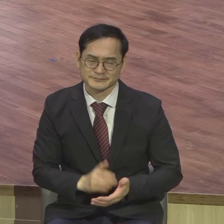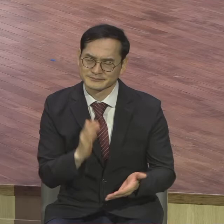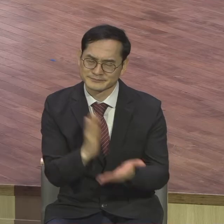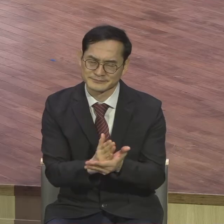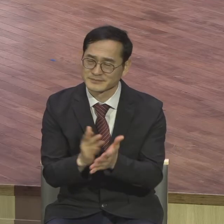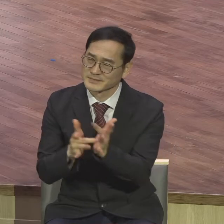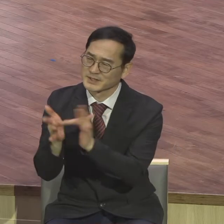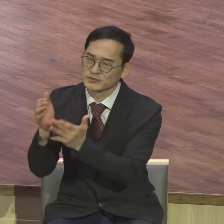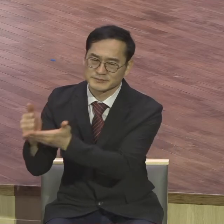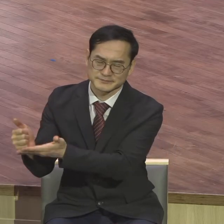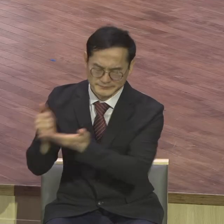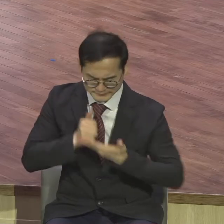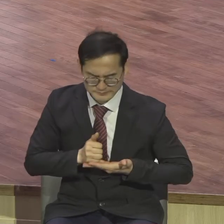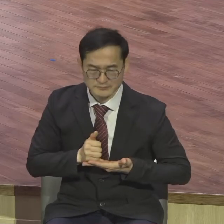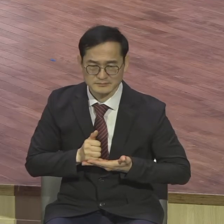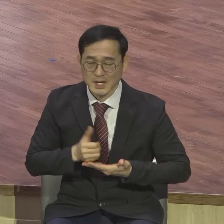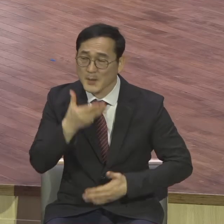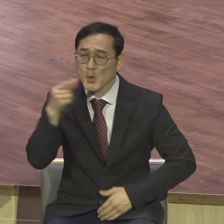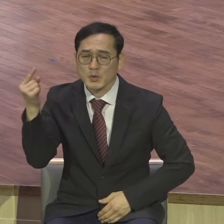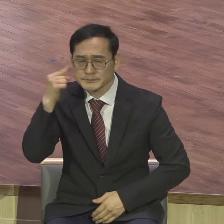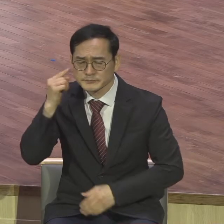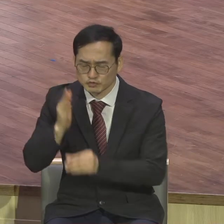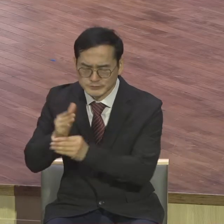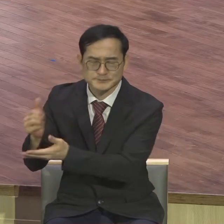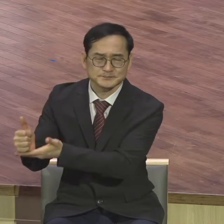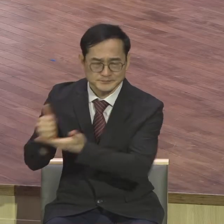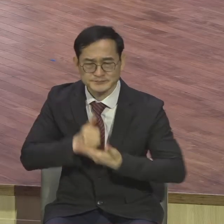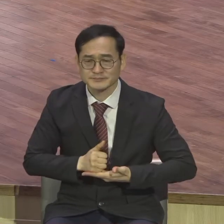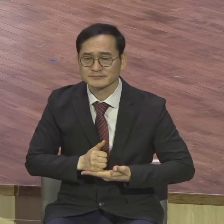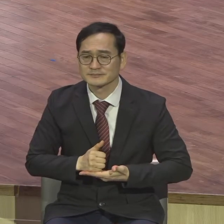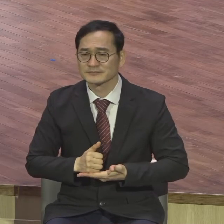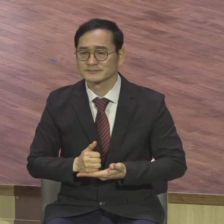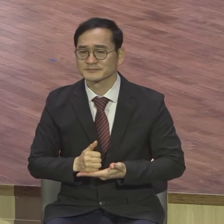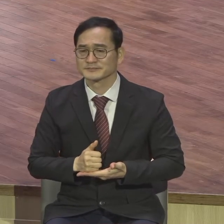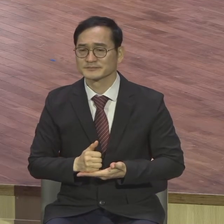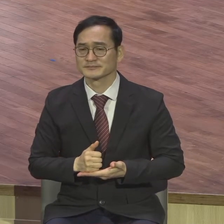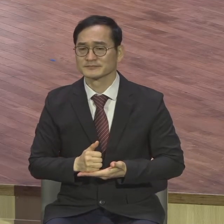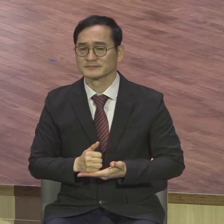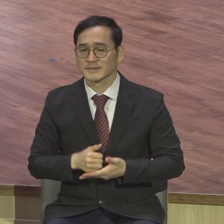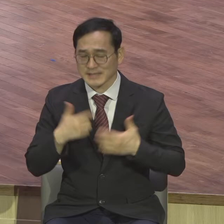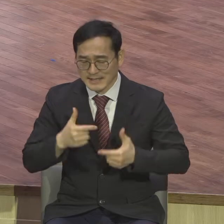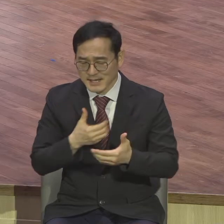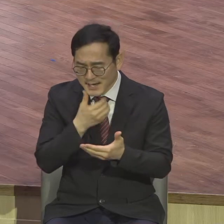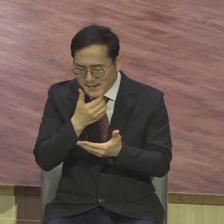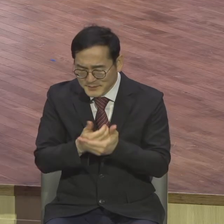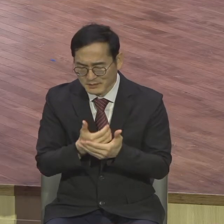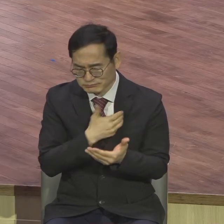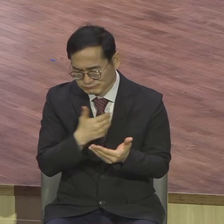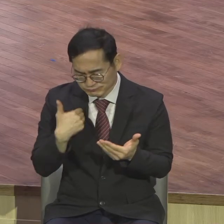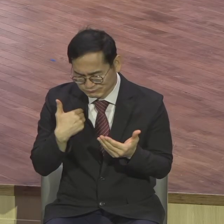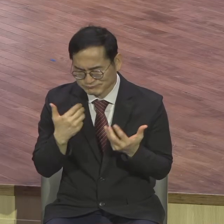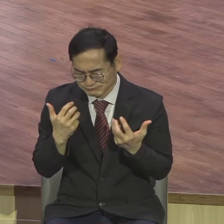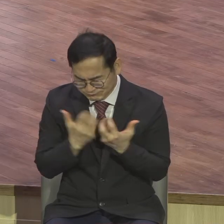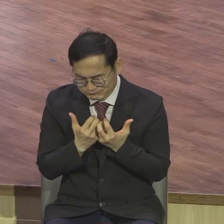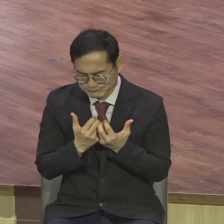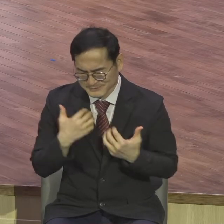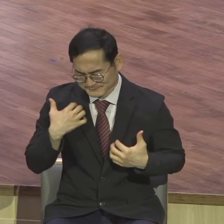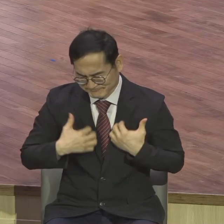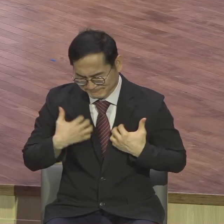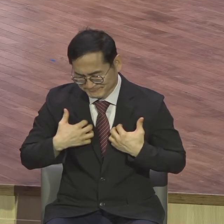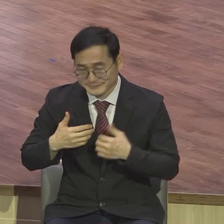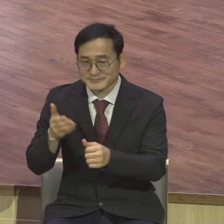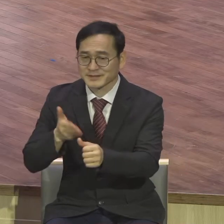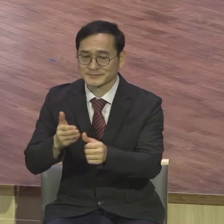여러분 속에 복음 때문에 늘 감격이 흐르시기 바랍니다. 나의